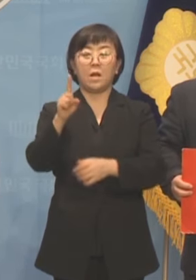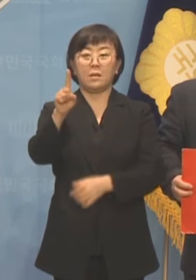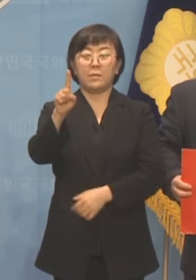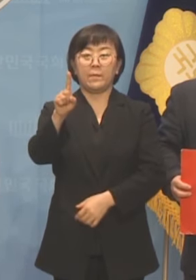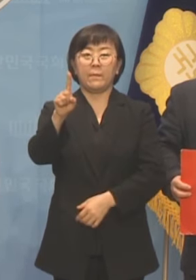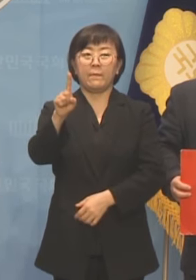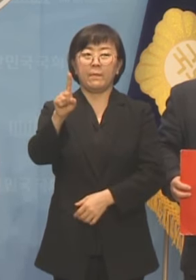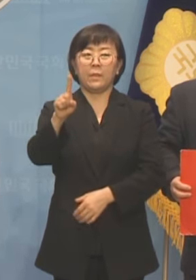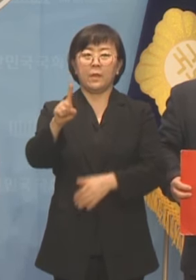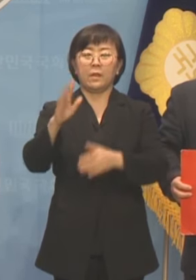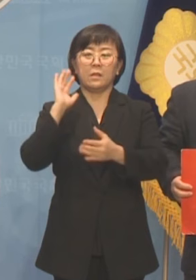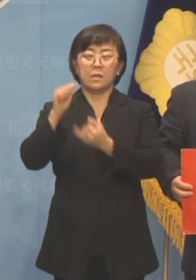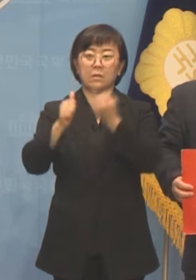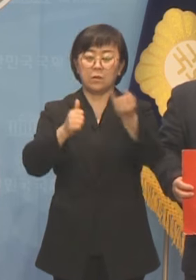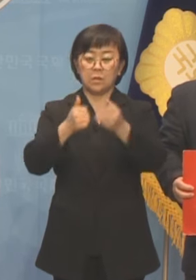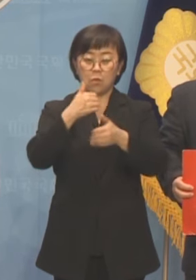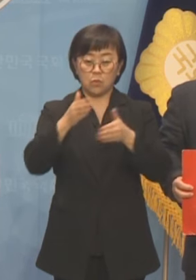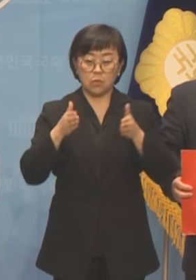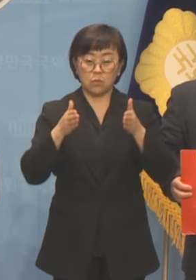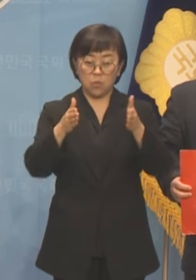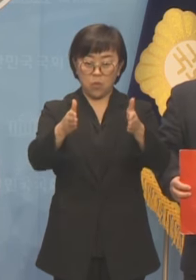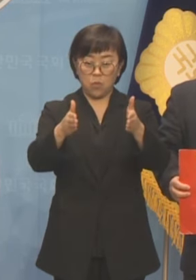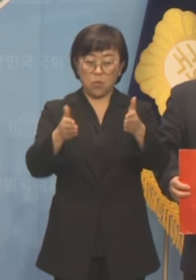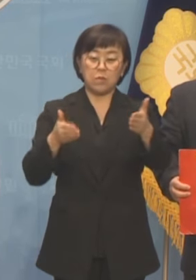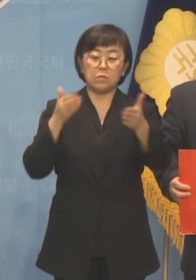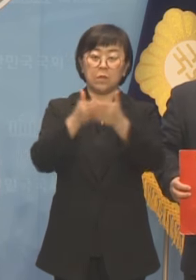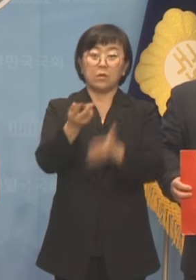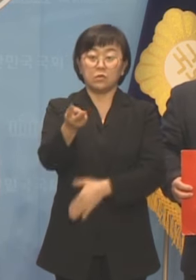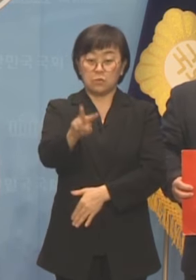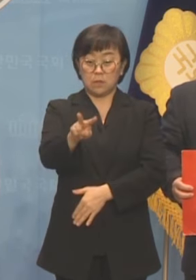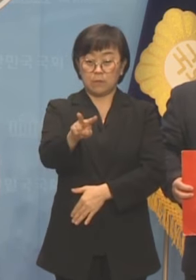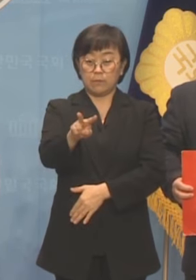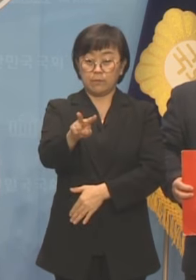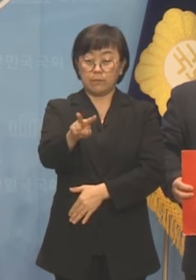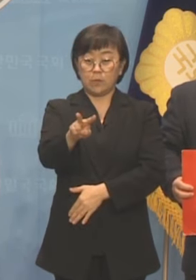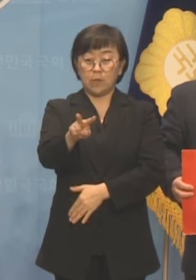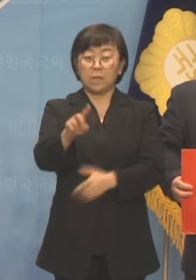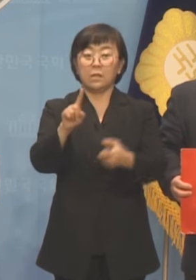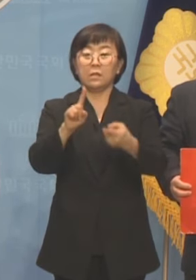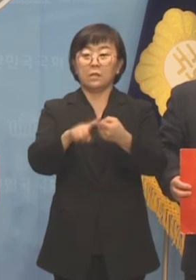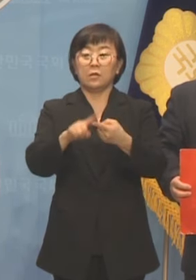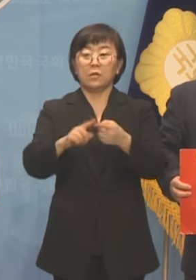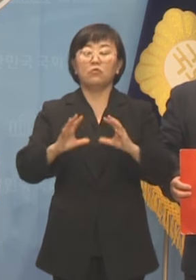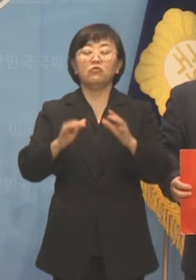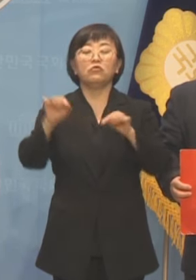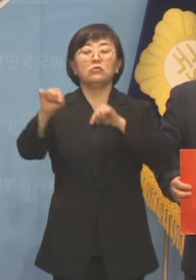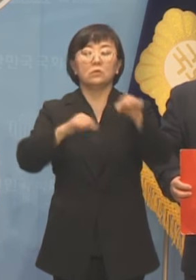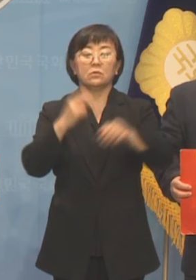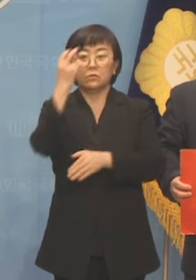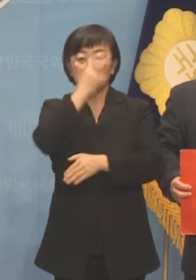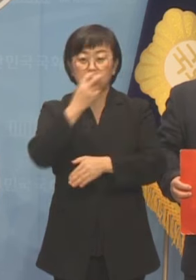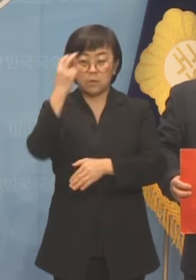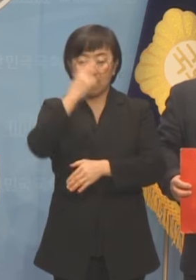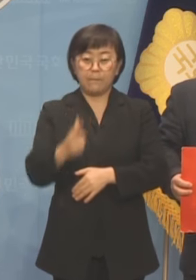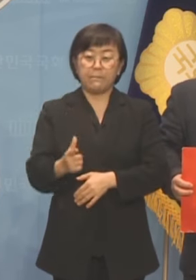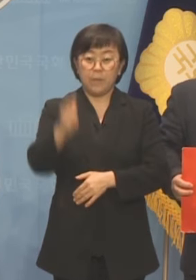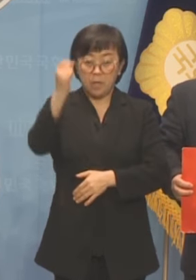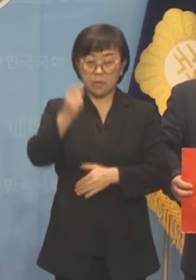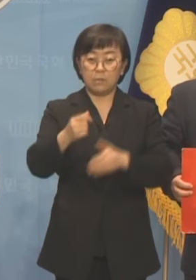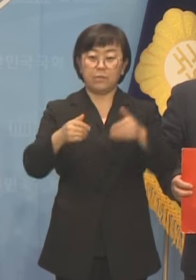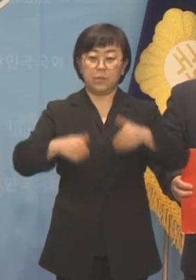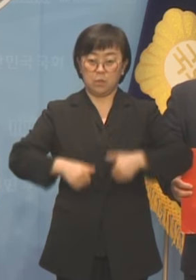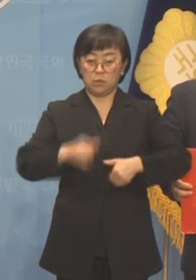또하나 김건희 고속도로 조작이 부분에 대한 국정 조사 하루속히